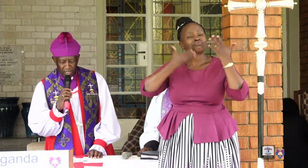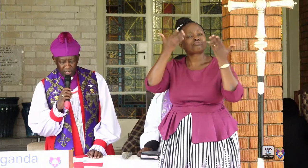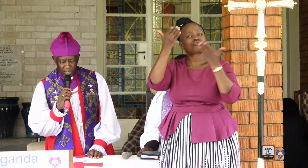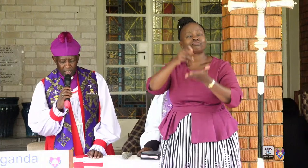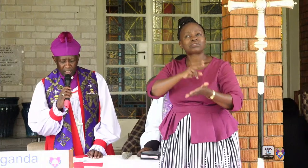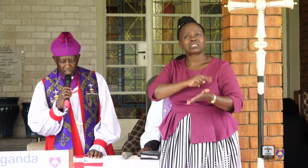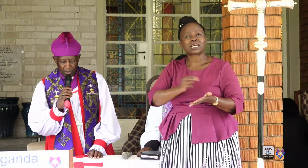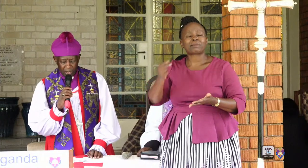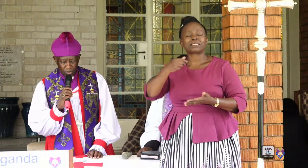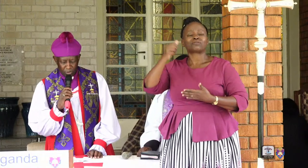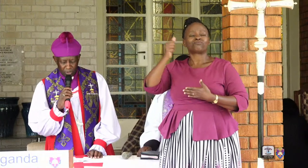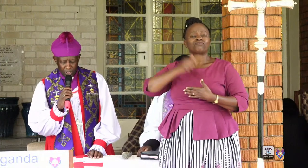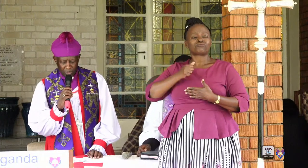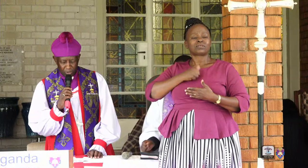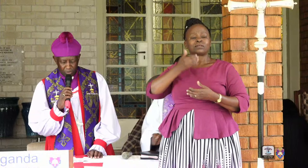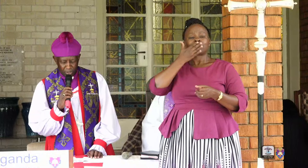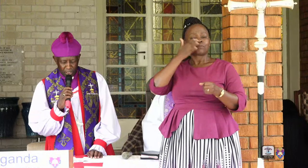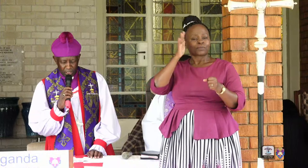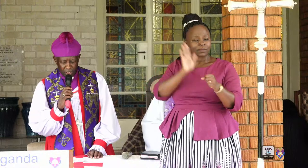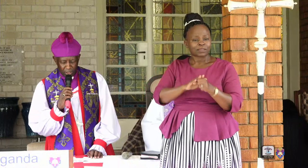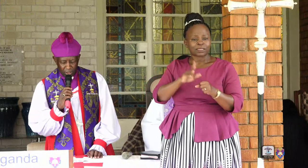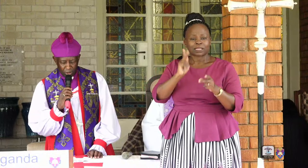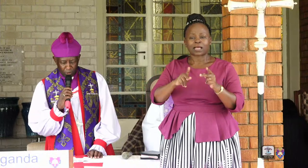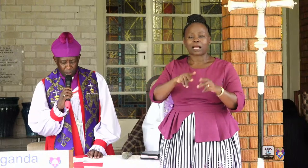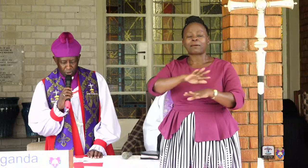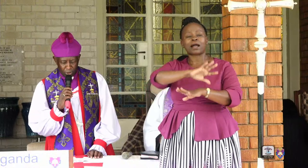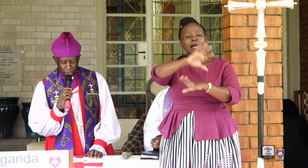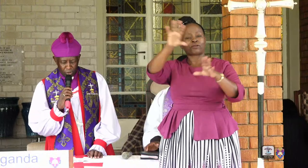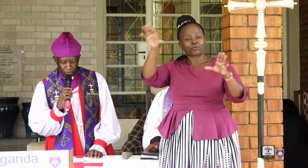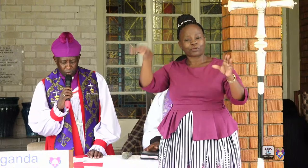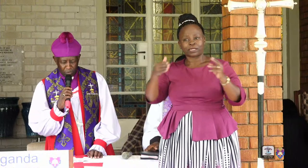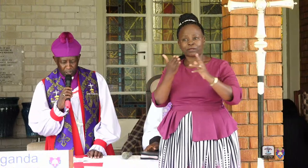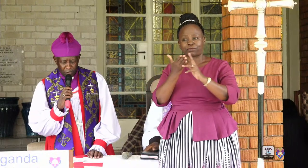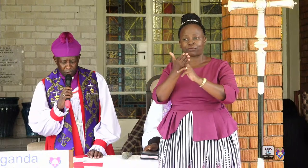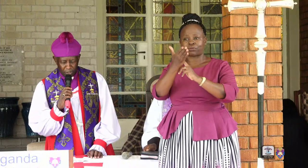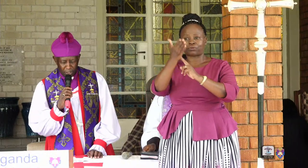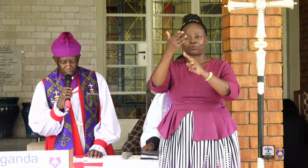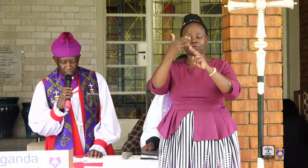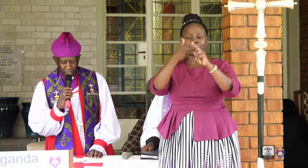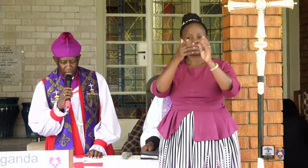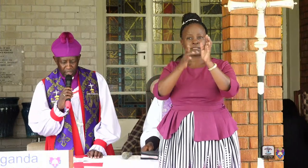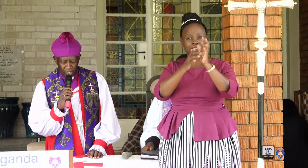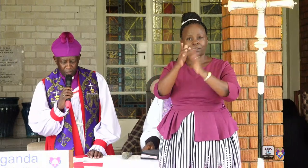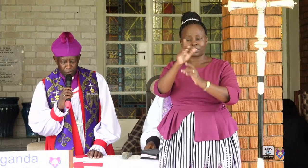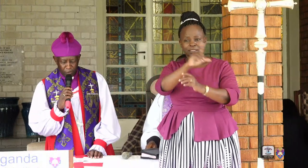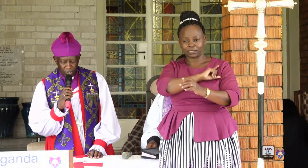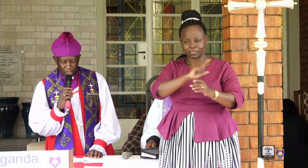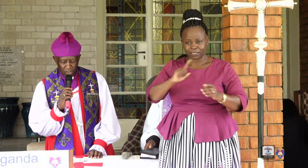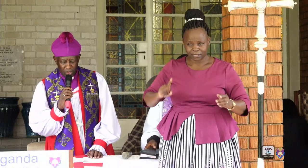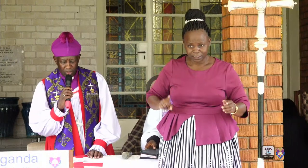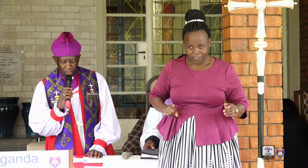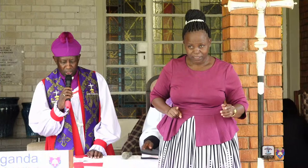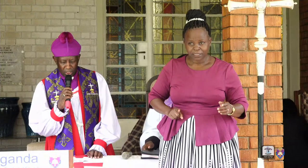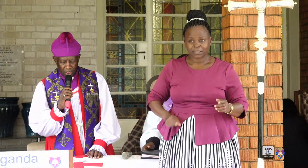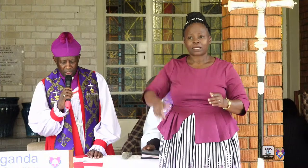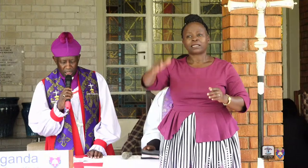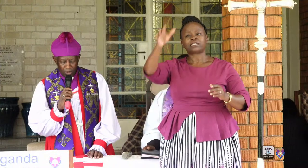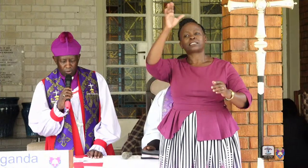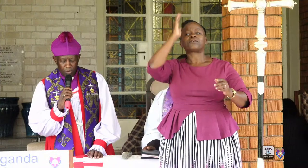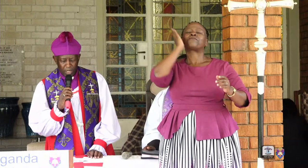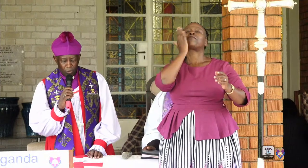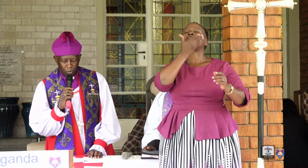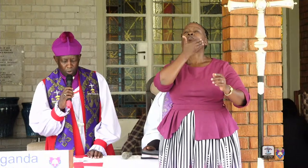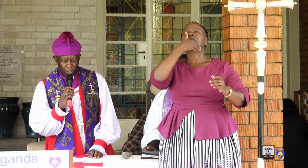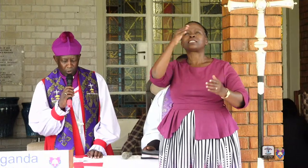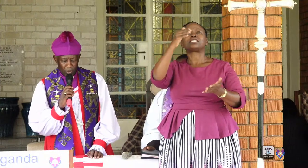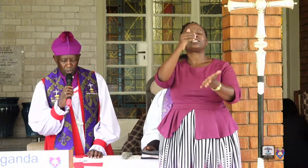bonedde nga bw'asuubiza abantu bonna kuba Kristo Yesu Mukama waffe. Ayi Kitaffe ow'ekisa ekingi, era